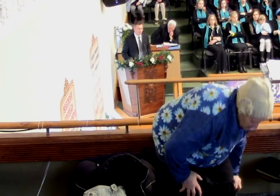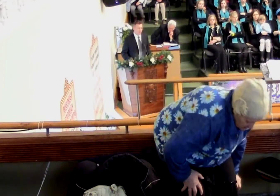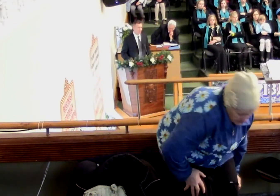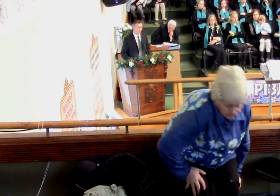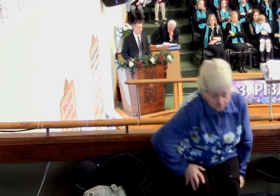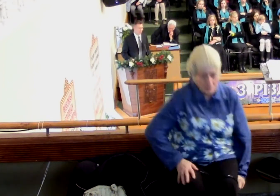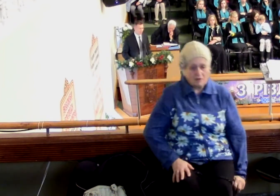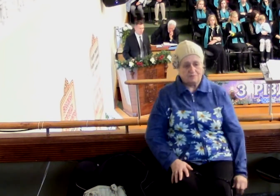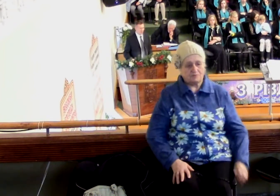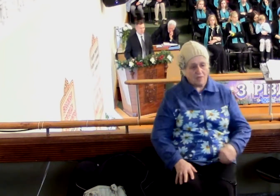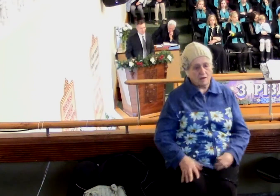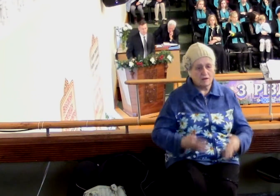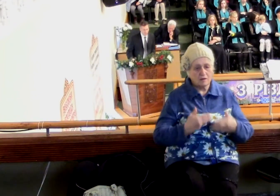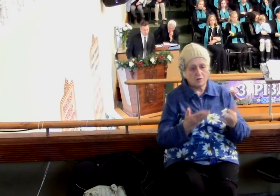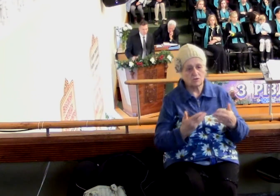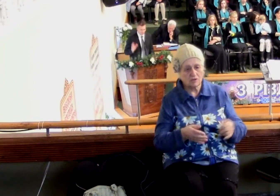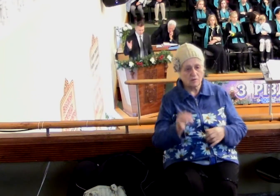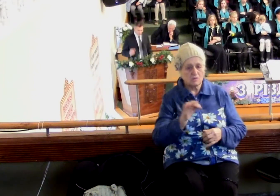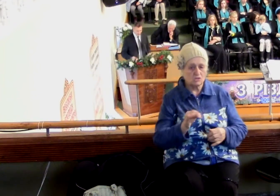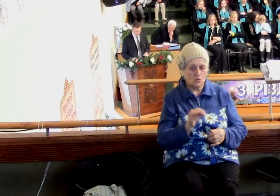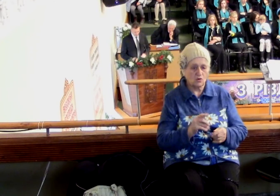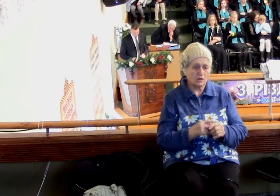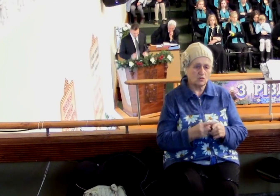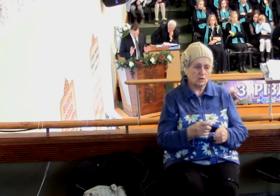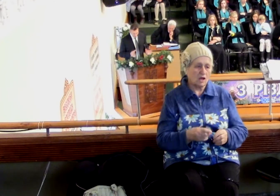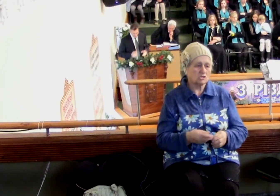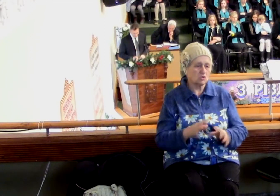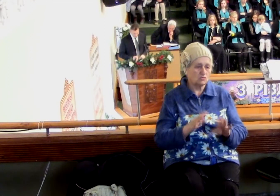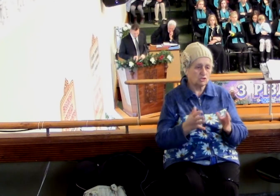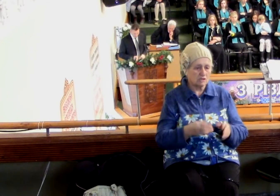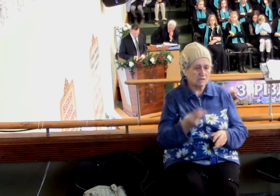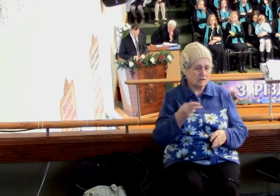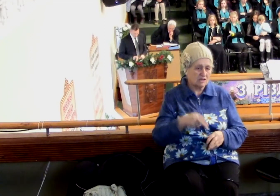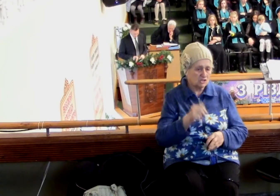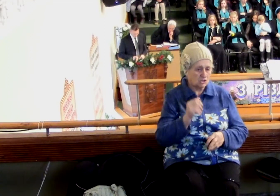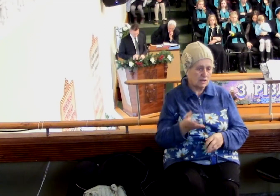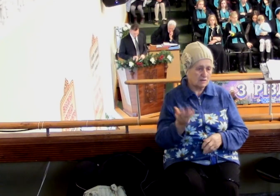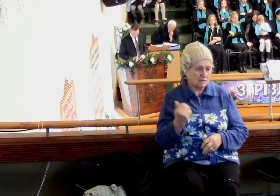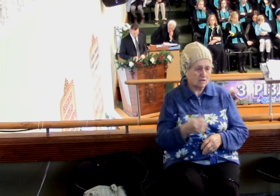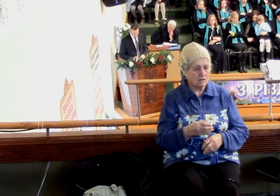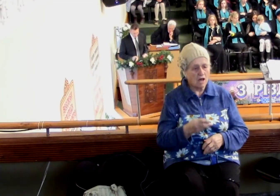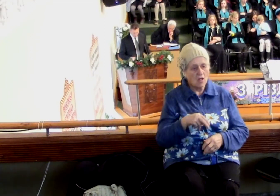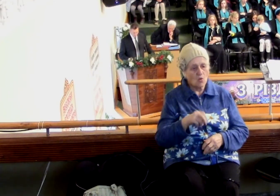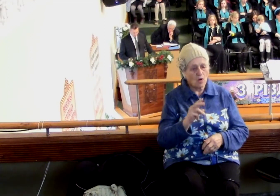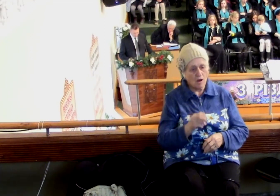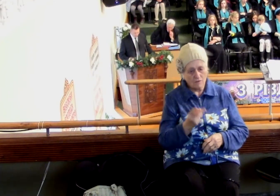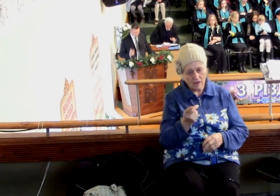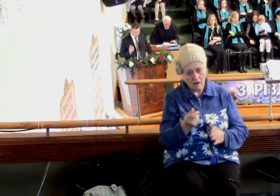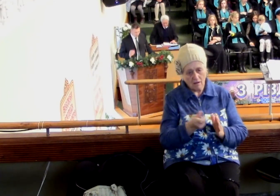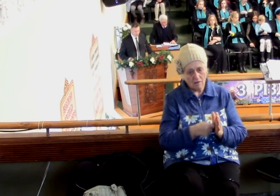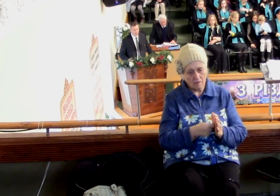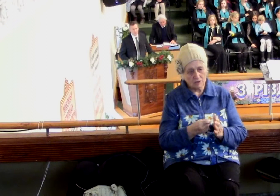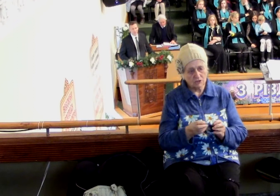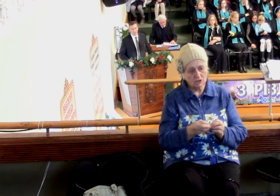произошла 2000 лет тому назад на полях Вифлеема. Евангелие от Луки, 2 глава, мы